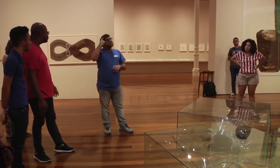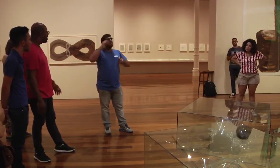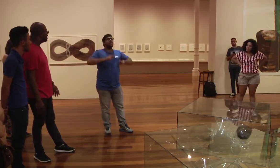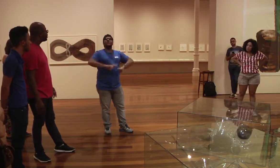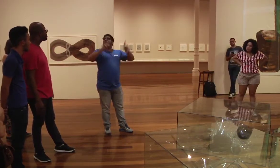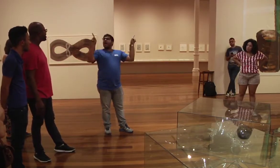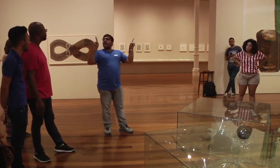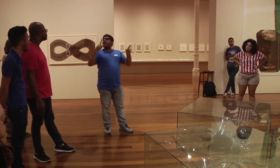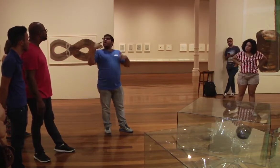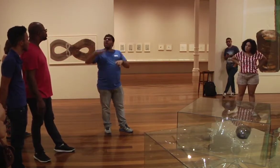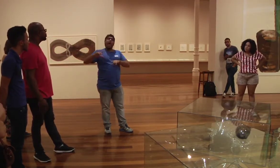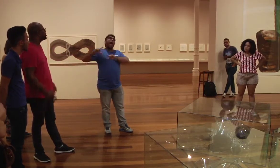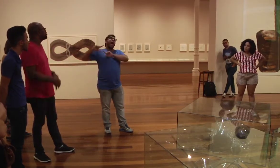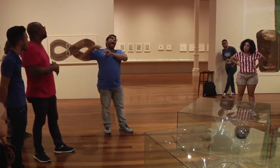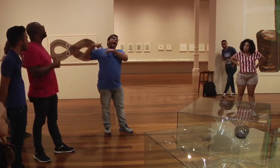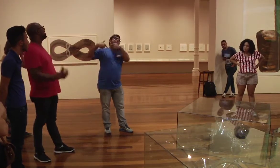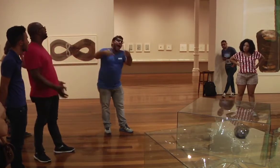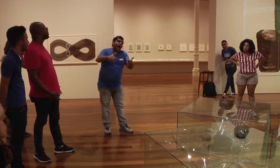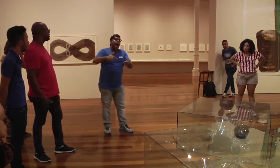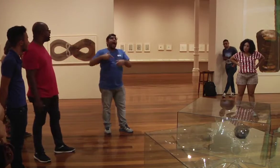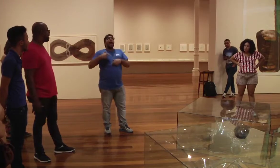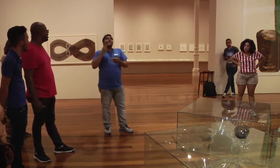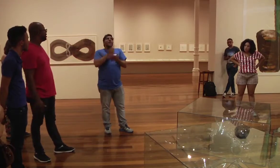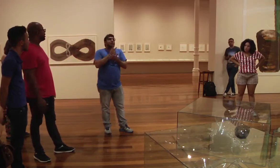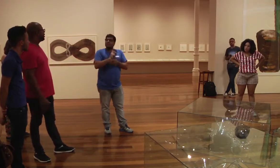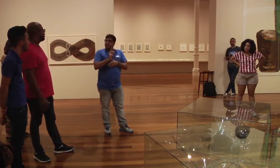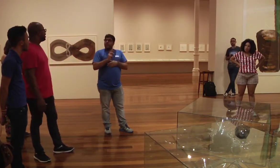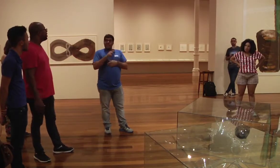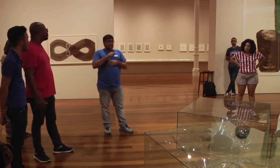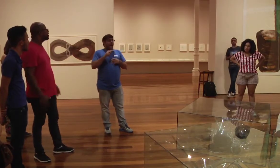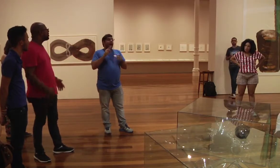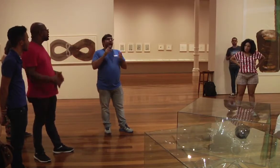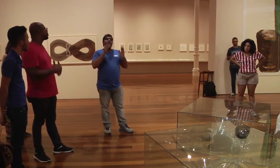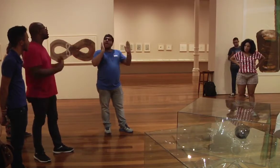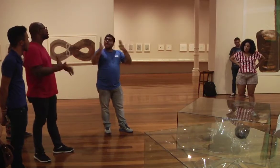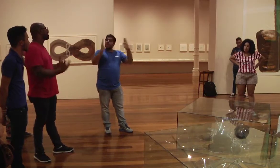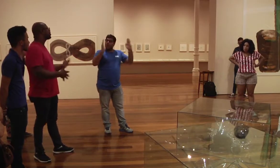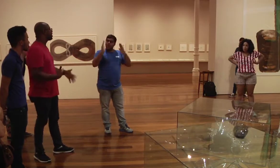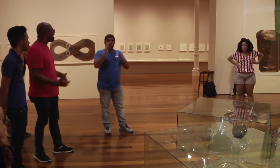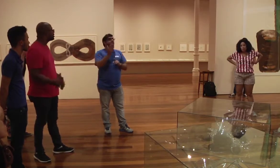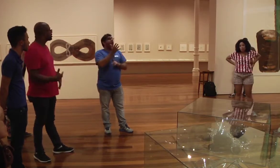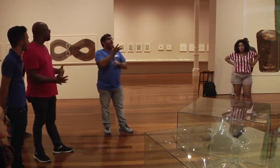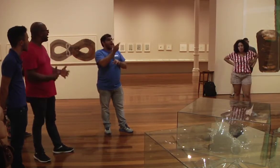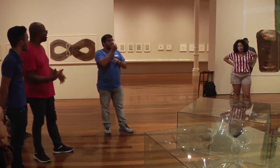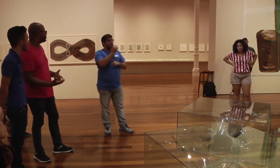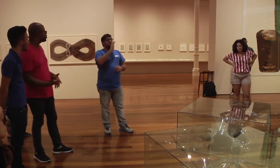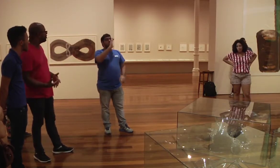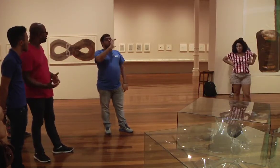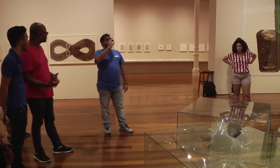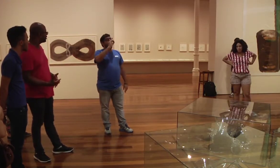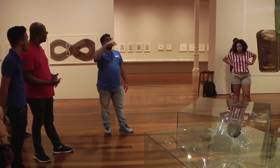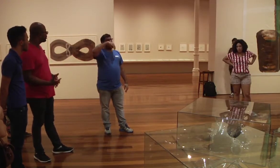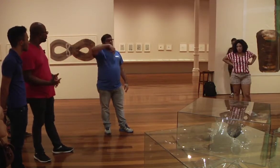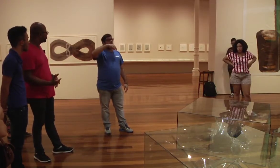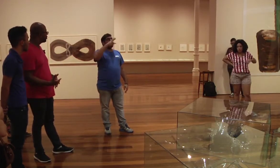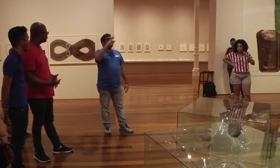Tunga, ele gostava de coisas diferentes, né? Ele não gostava das coisas tradicionais, de trabalhar na mesmice.